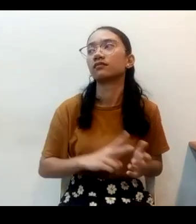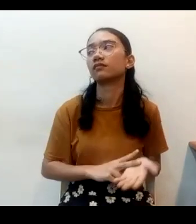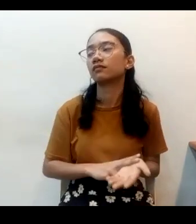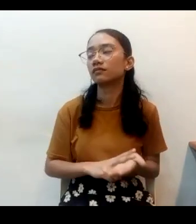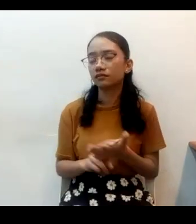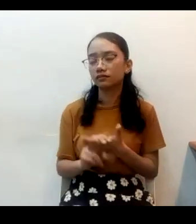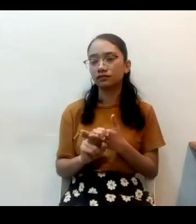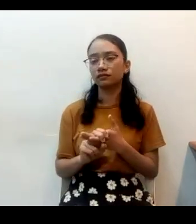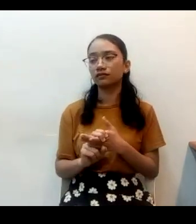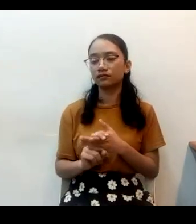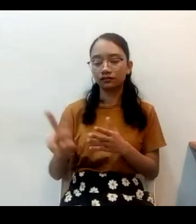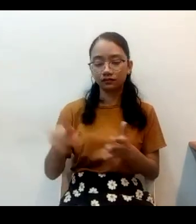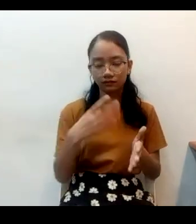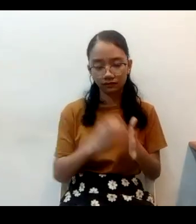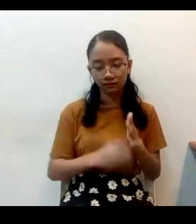19.